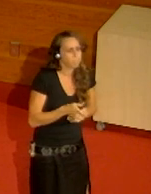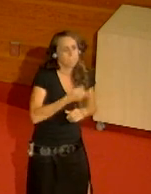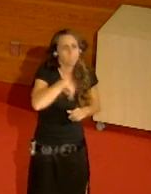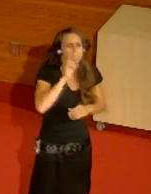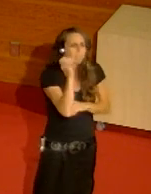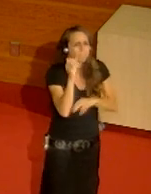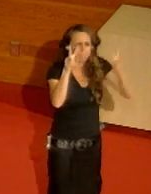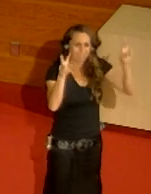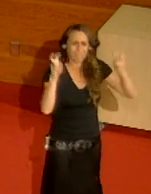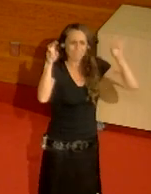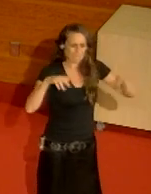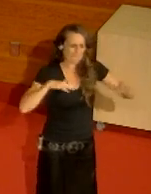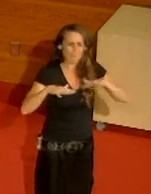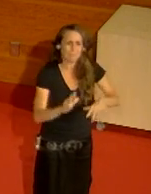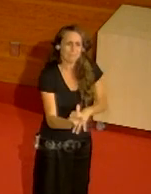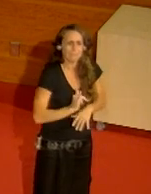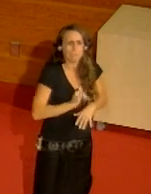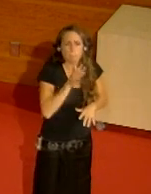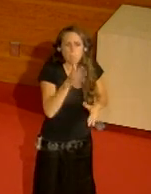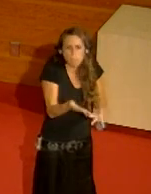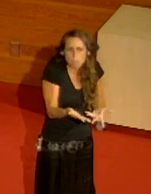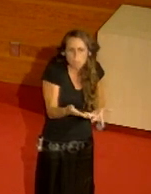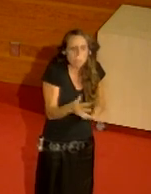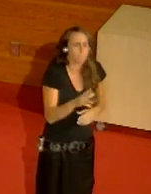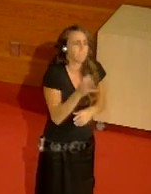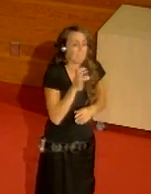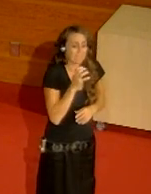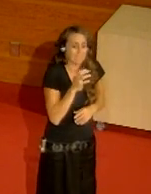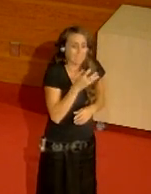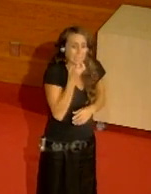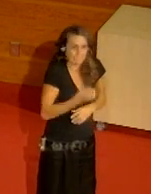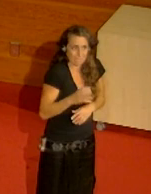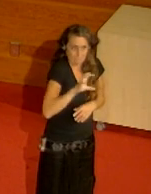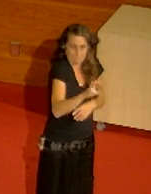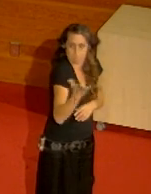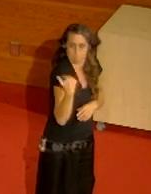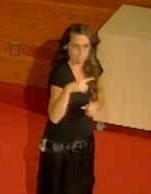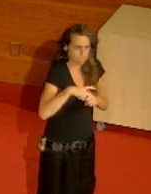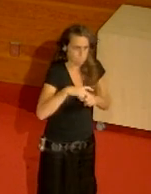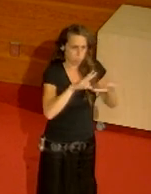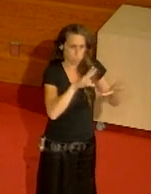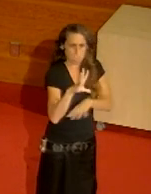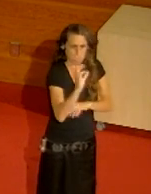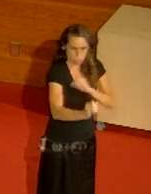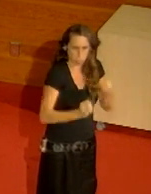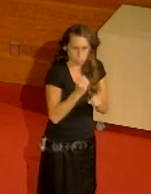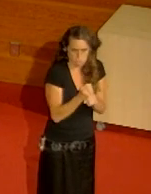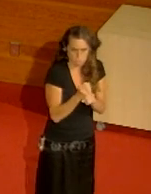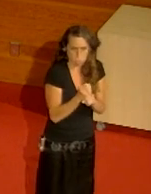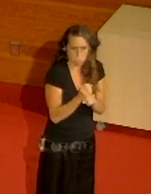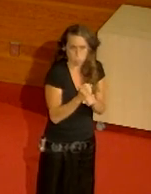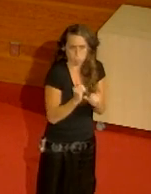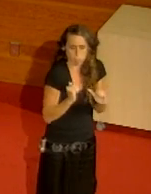crisis de identidad porque el estado Israel ha cumplido 75 años en mayo contando como el momento en el que